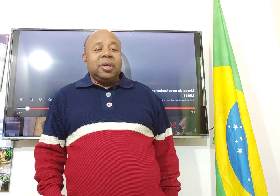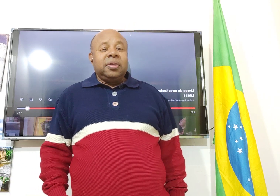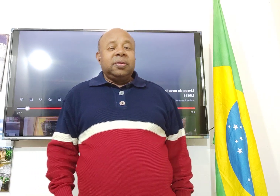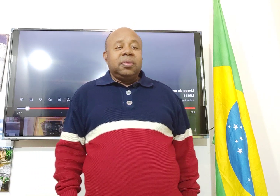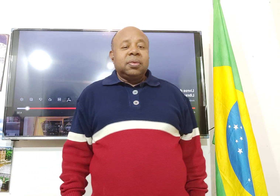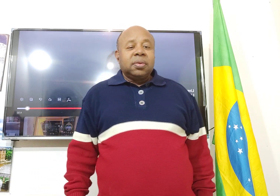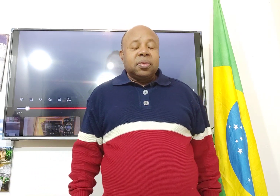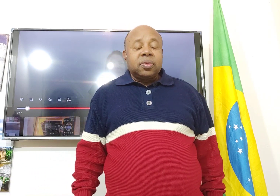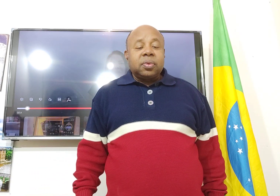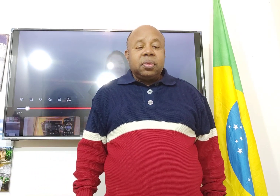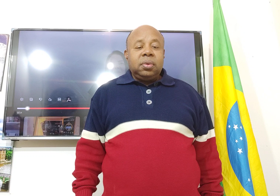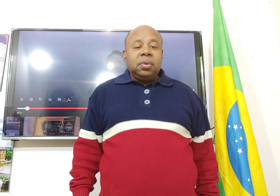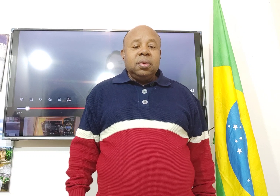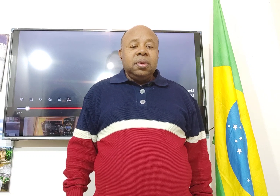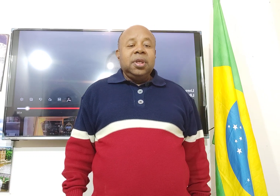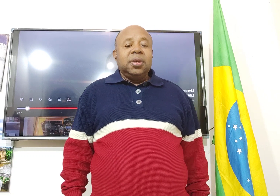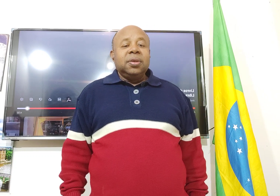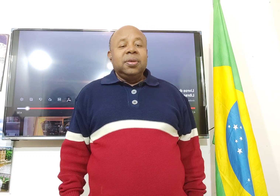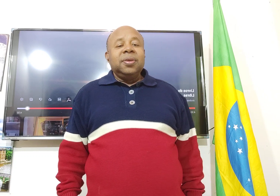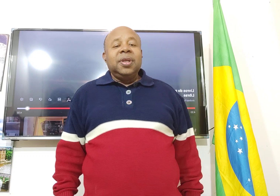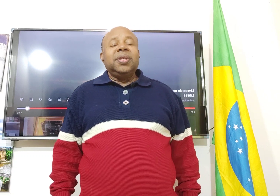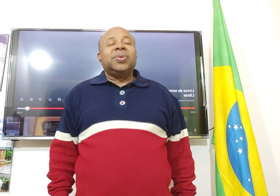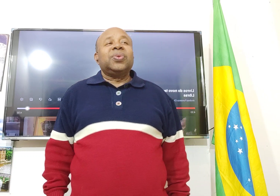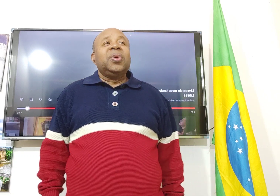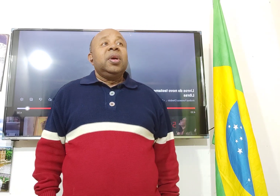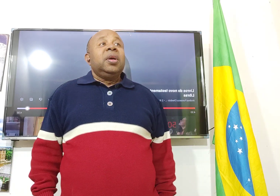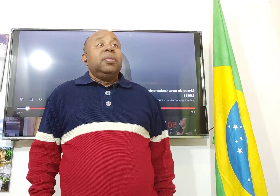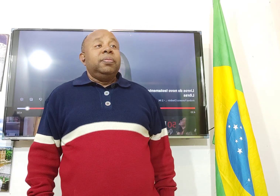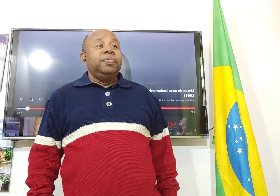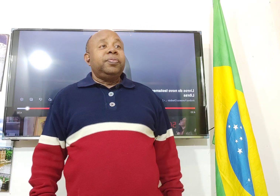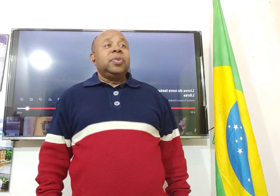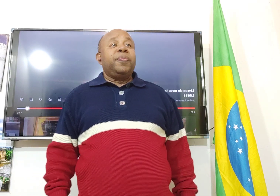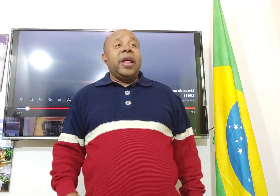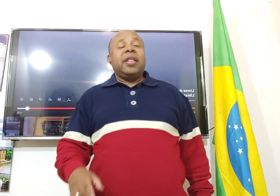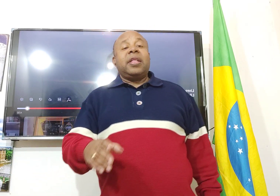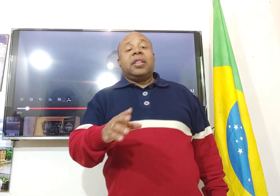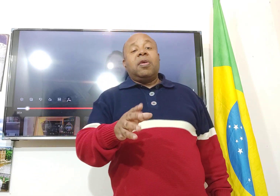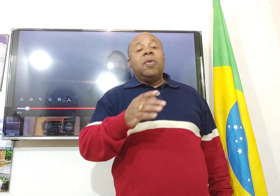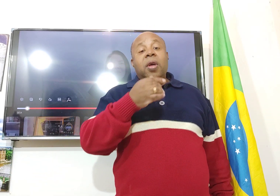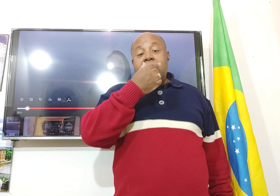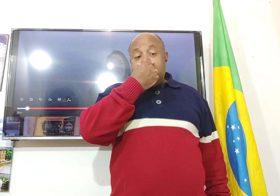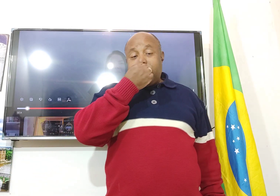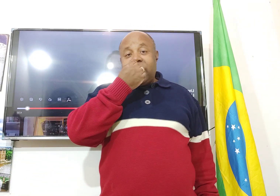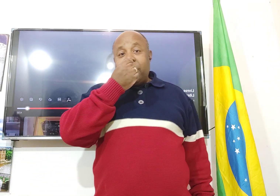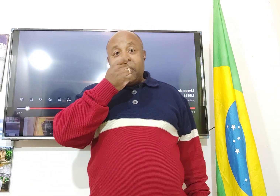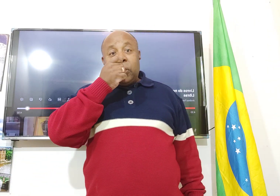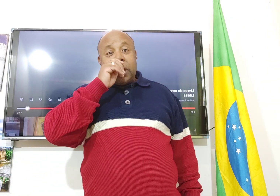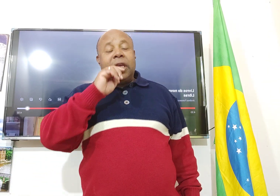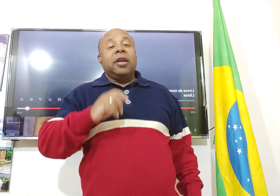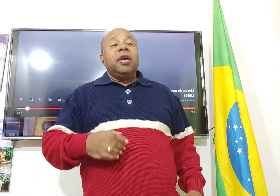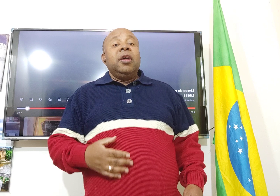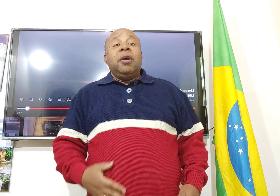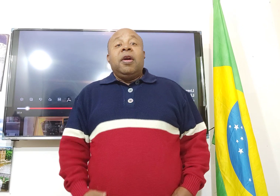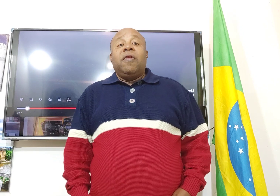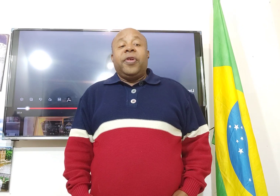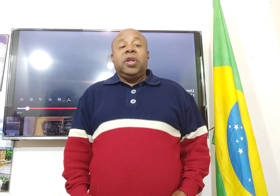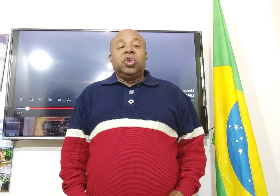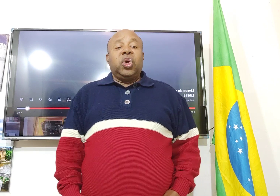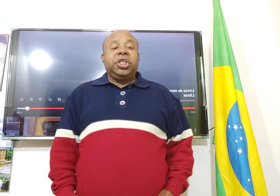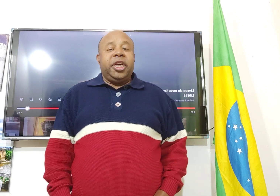Isso. Presta atenção. Deixa eu fazer uma pergunta aqui. Eu vou fazer dos dois